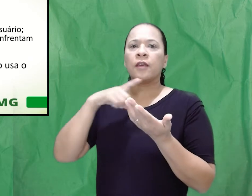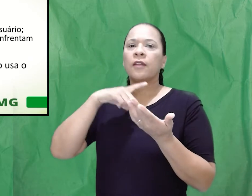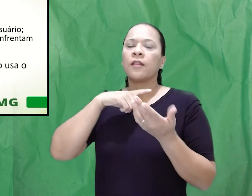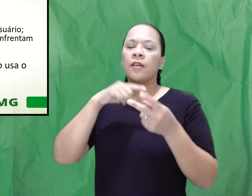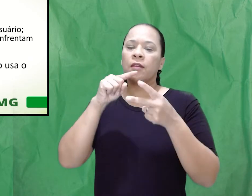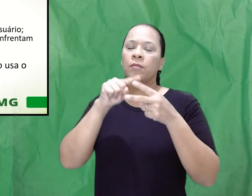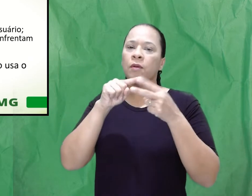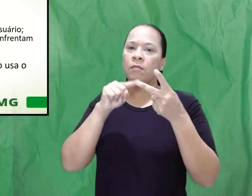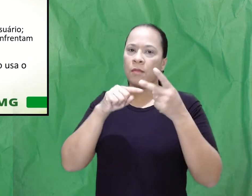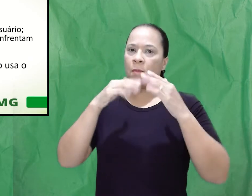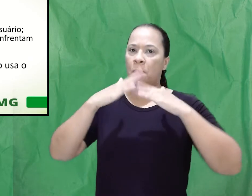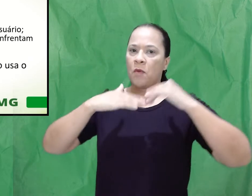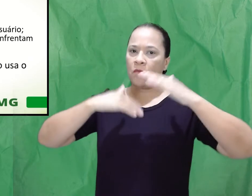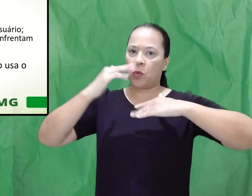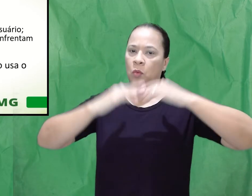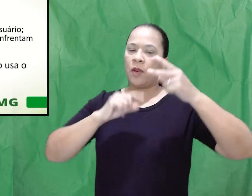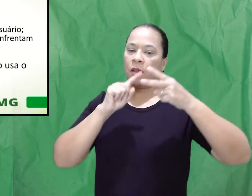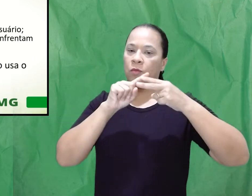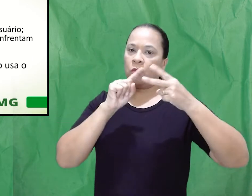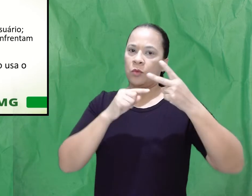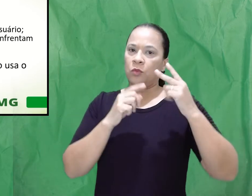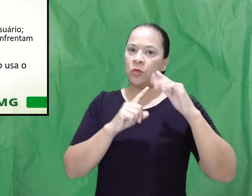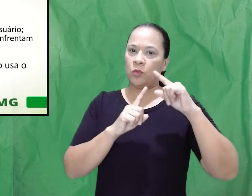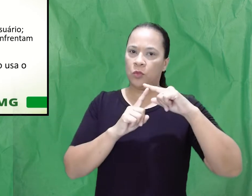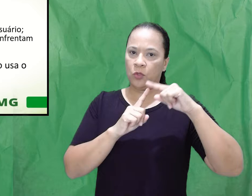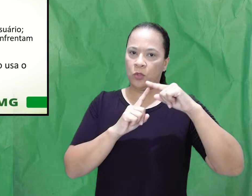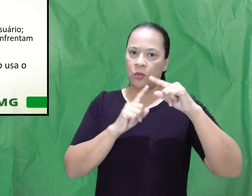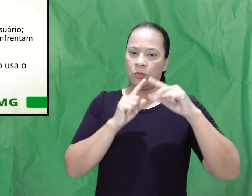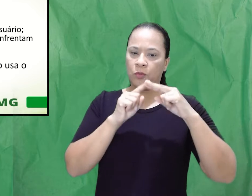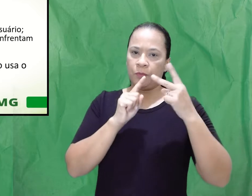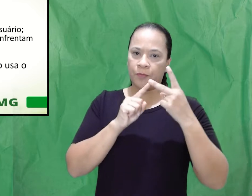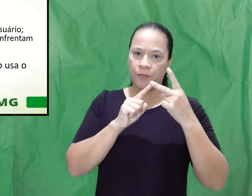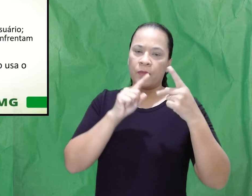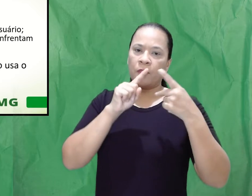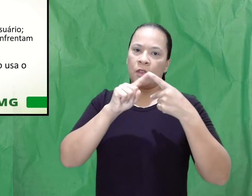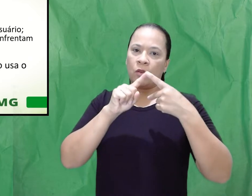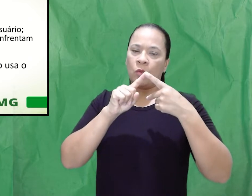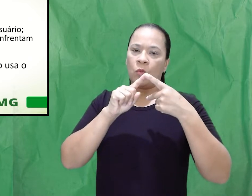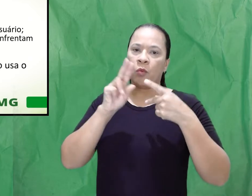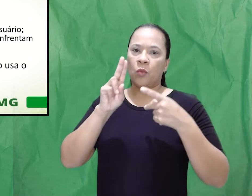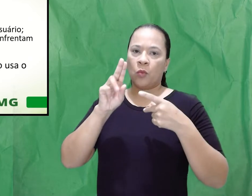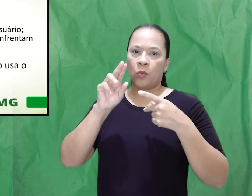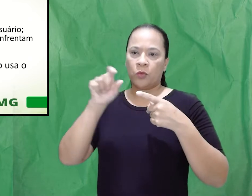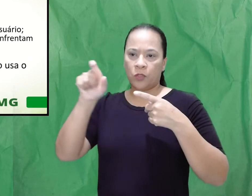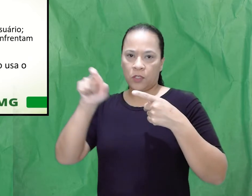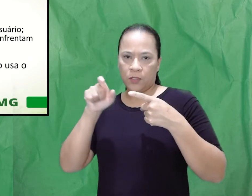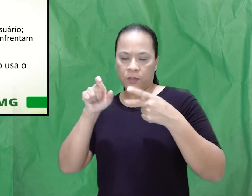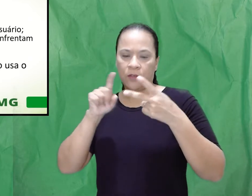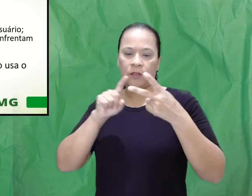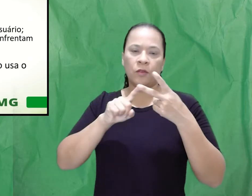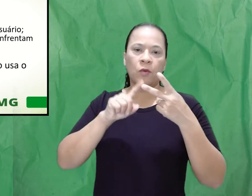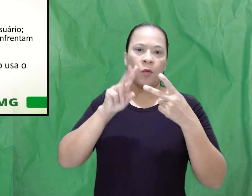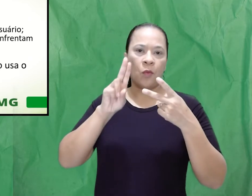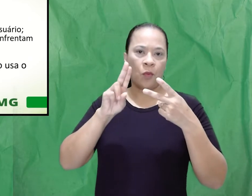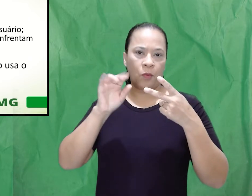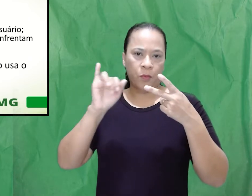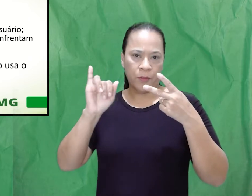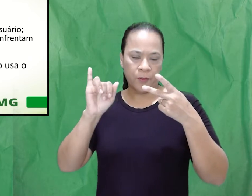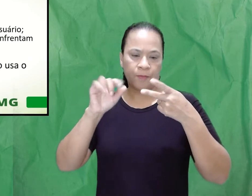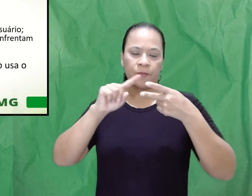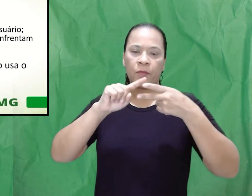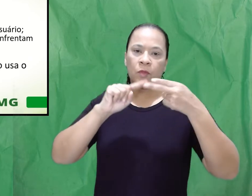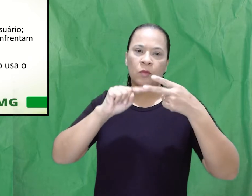tipos de profissionais. Tem o profissional de UX e o profissional de UI. Tem esses dois mais